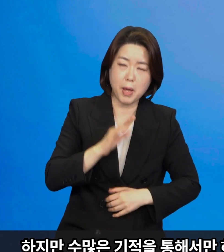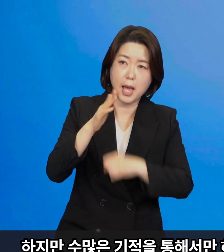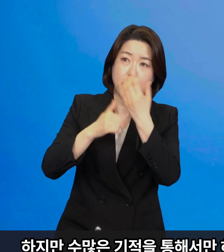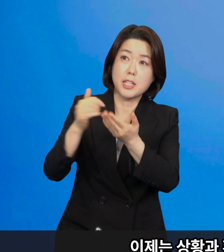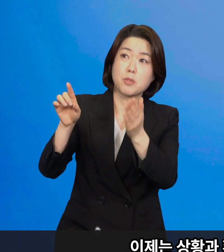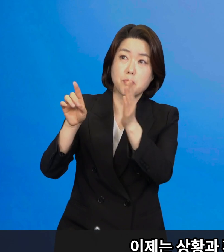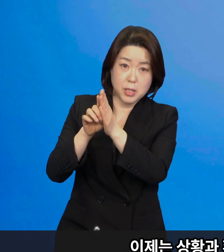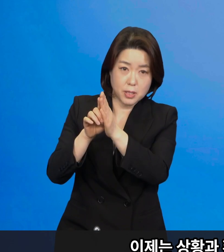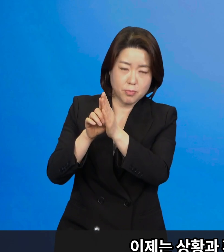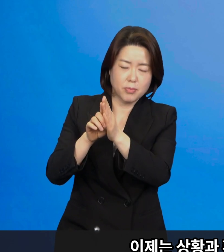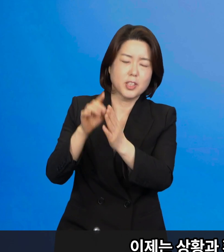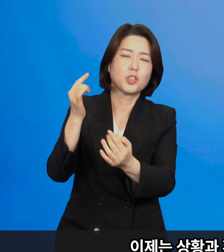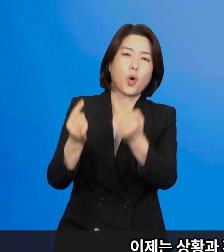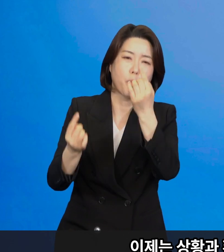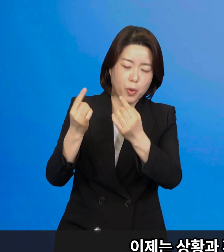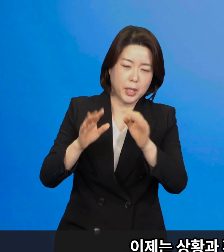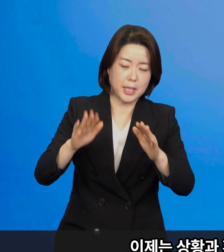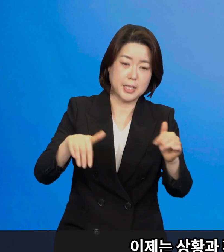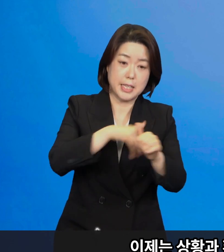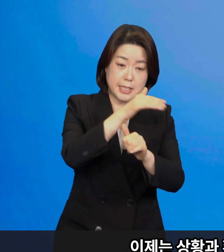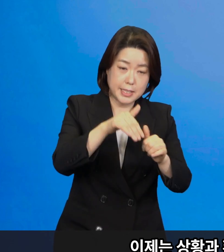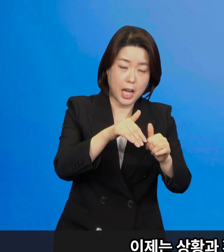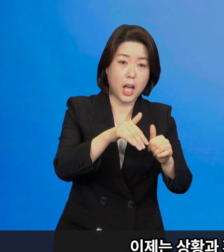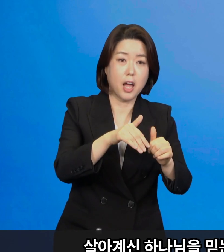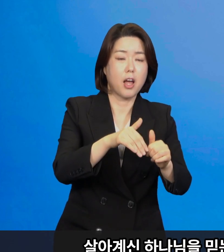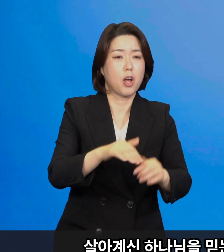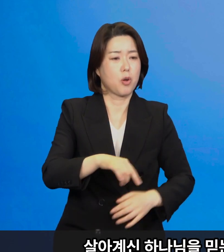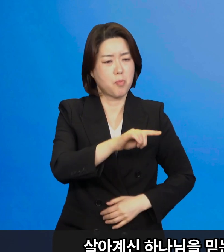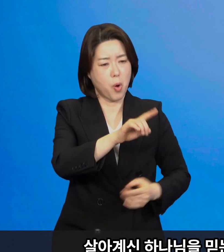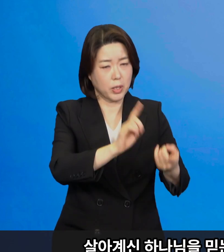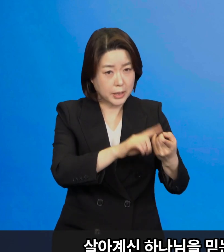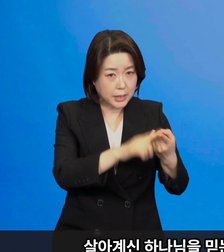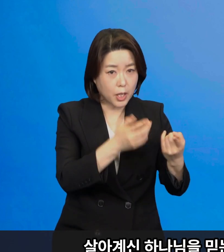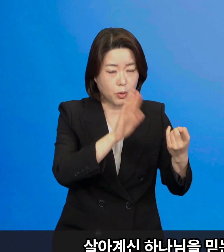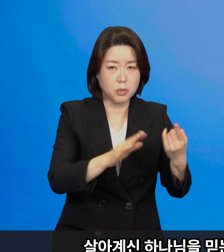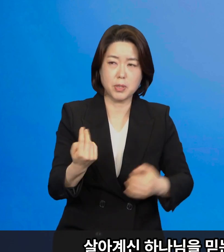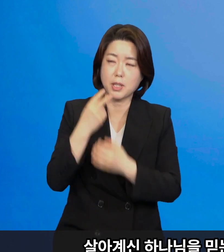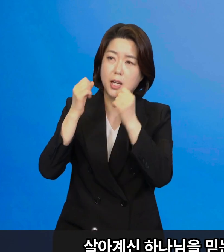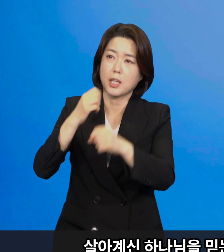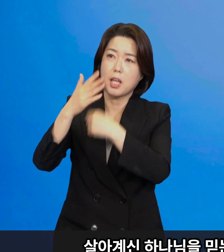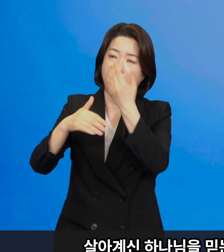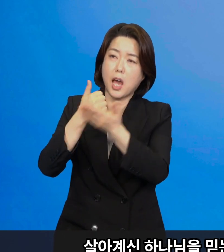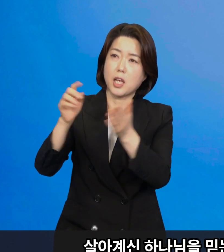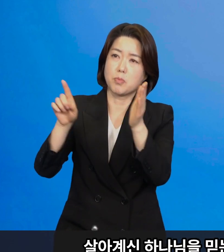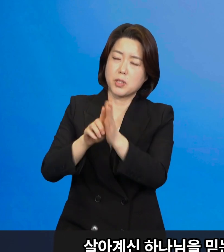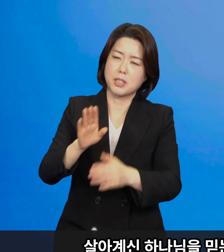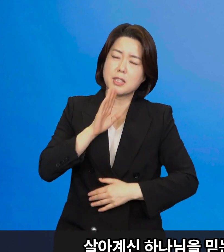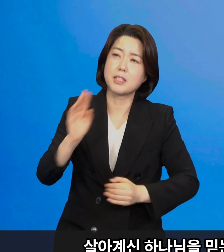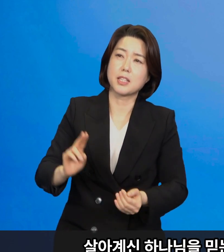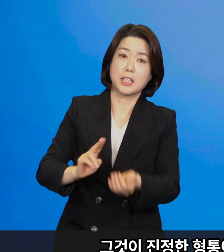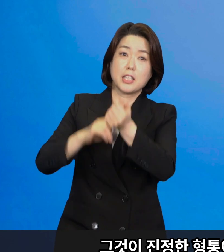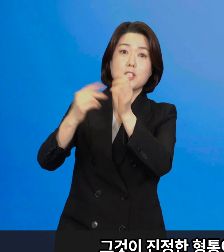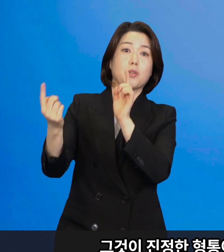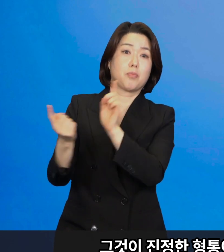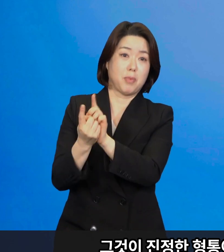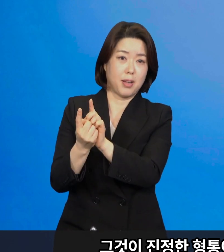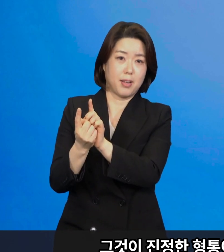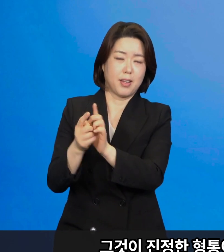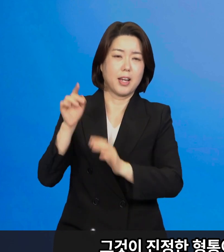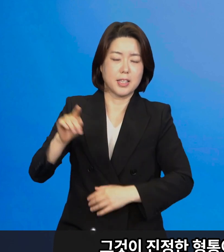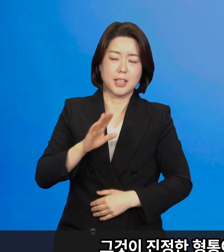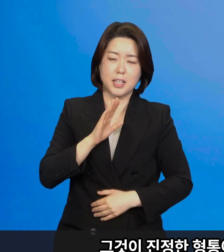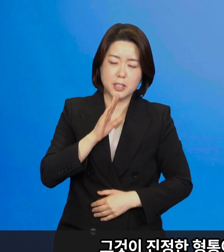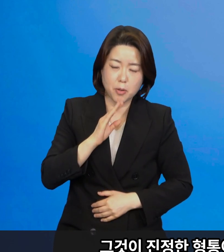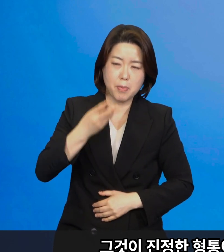넘어 이제는 상황과 환경은 그대로여도 살아계신 하나님을 믿는 진짜 기적을 만났습니다. 그것이